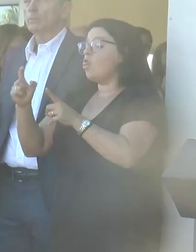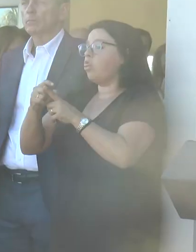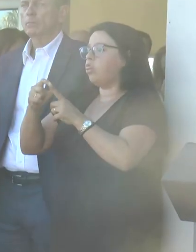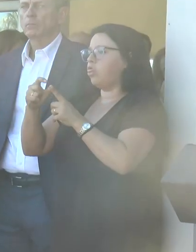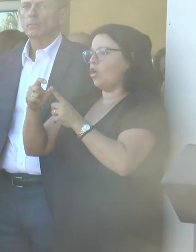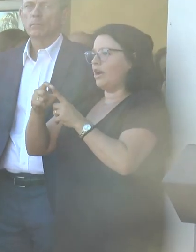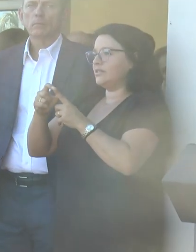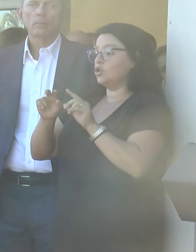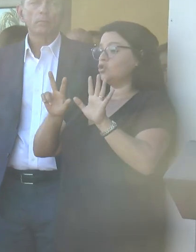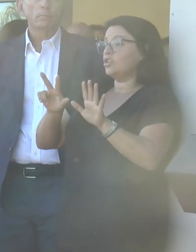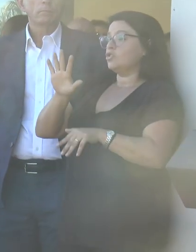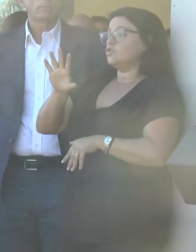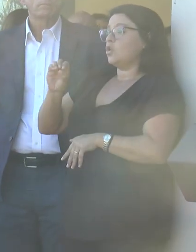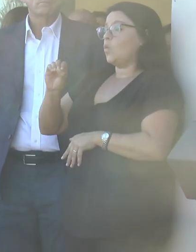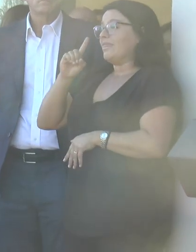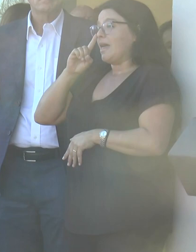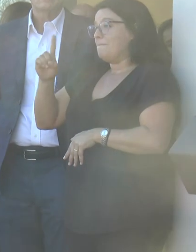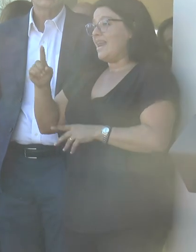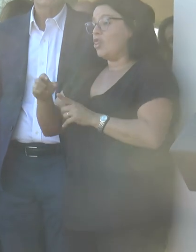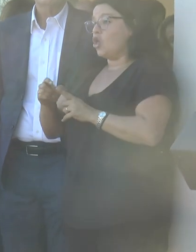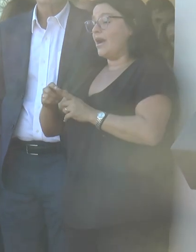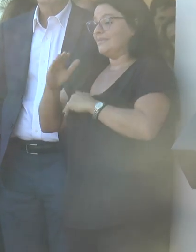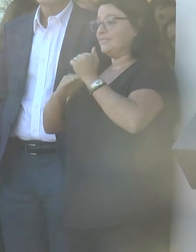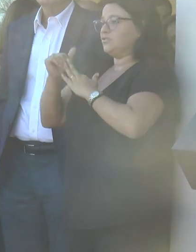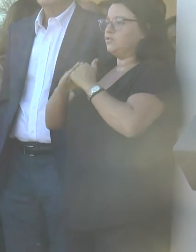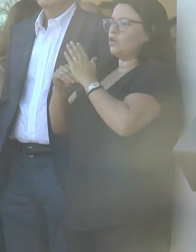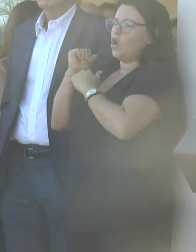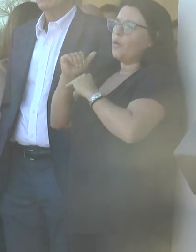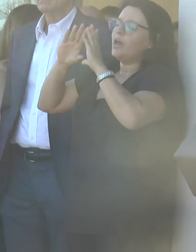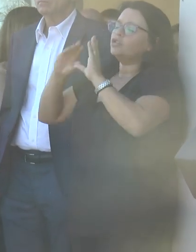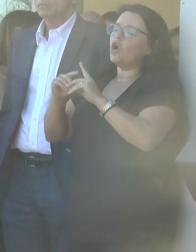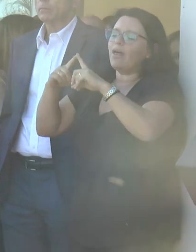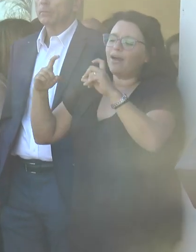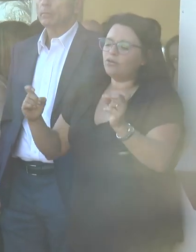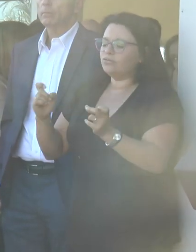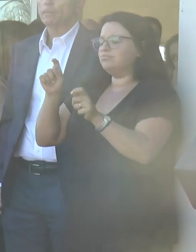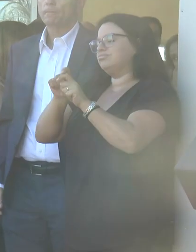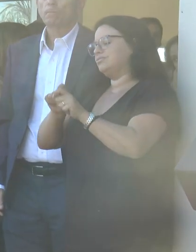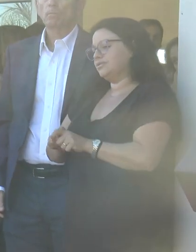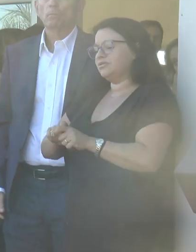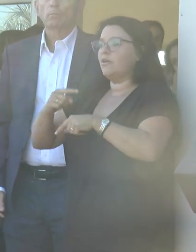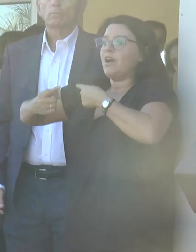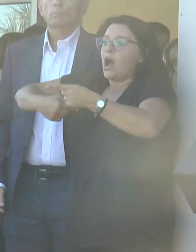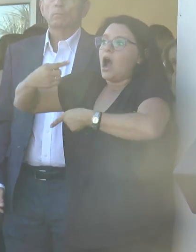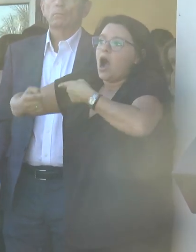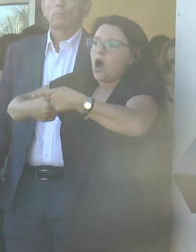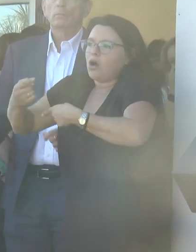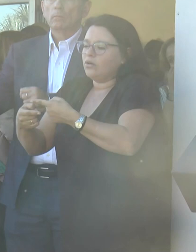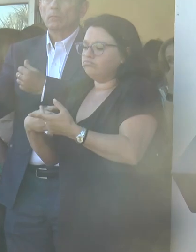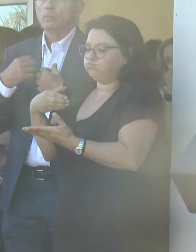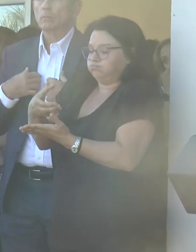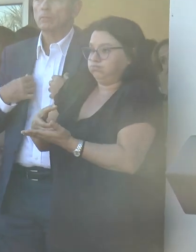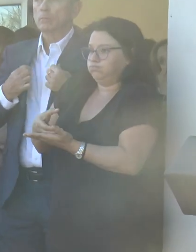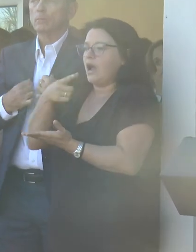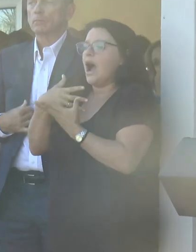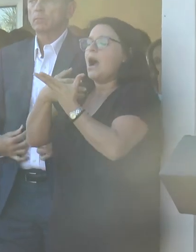850 mil dólares costó la obra. Pero bueno, después está todo el alojamiento y todo lo que en definitiva vamos a seguir colaborando. El personal de